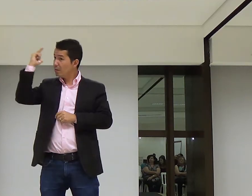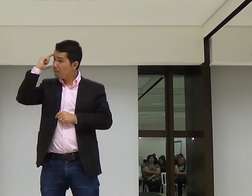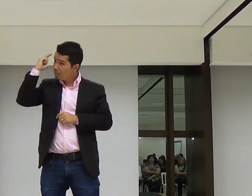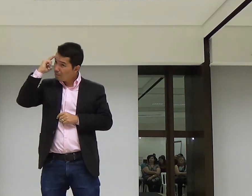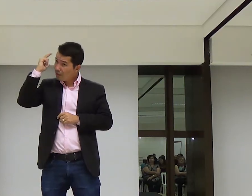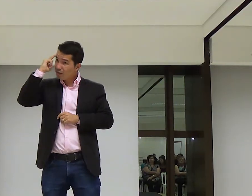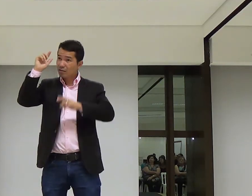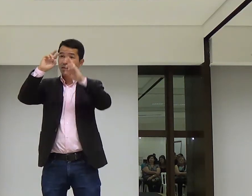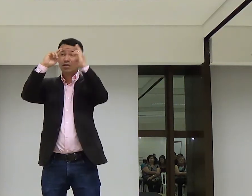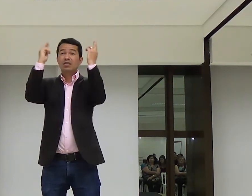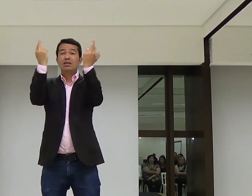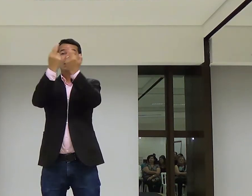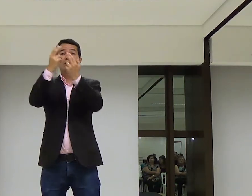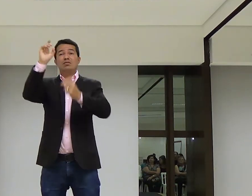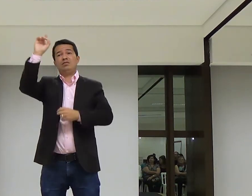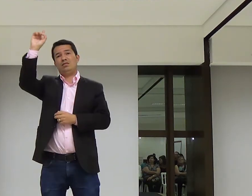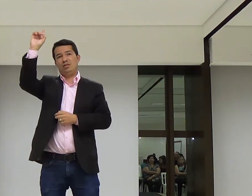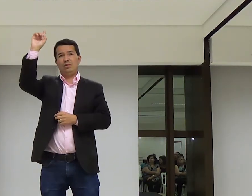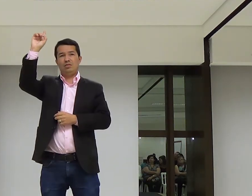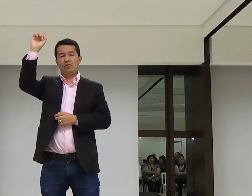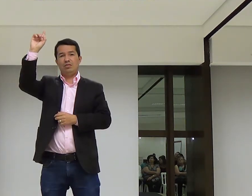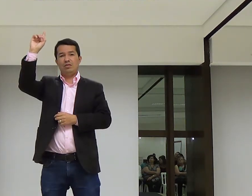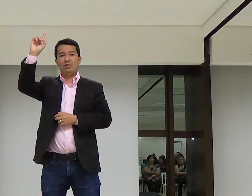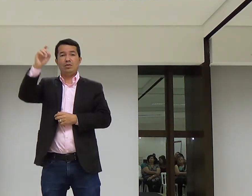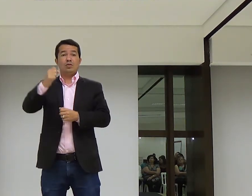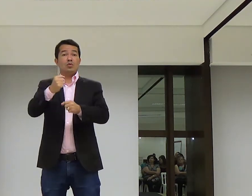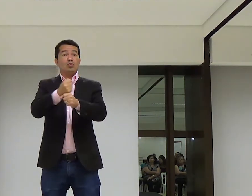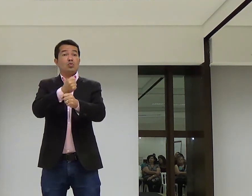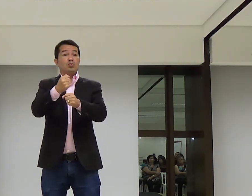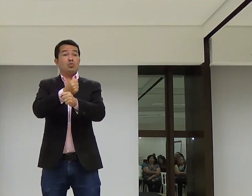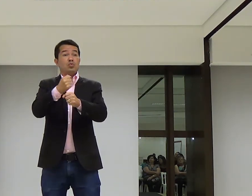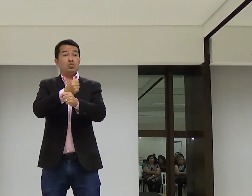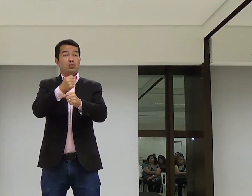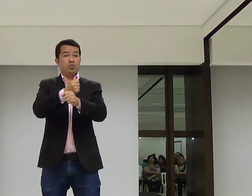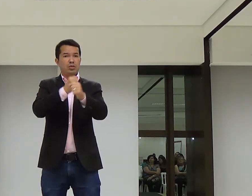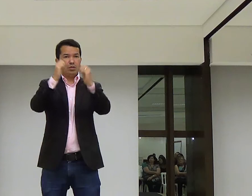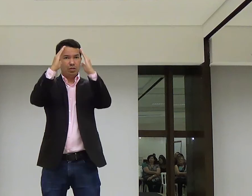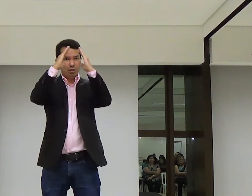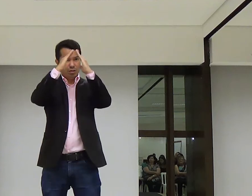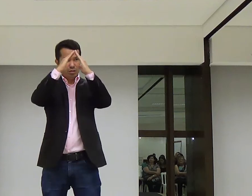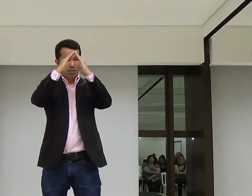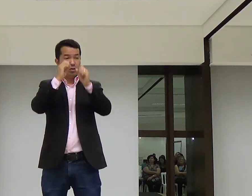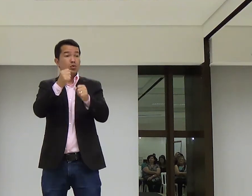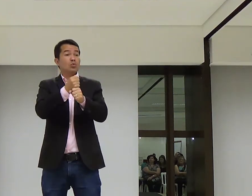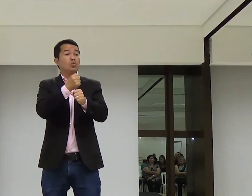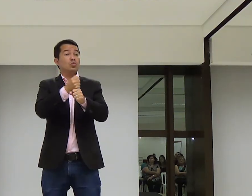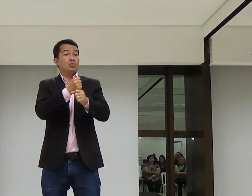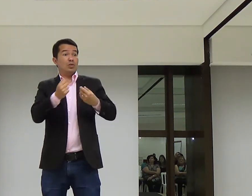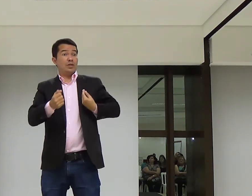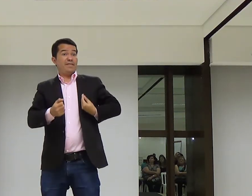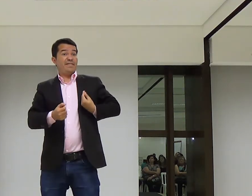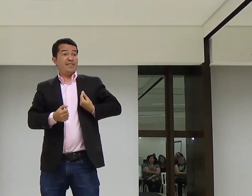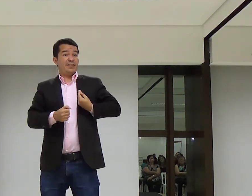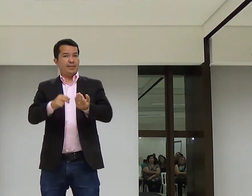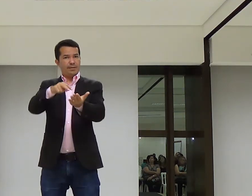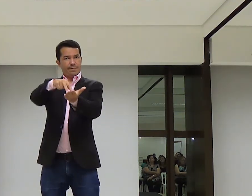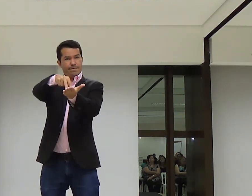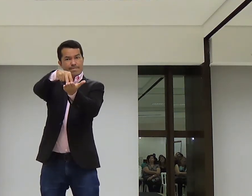de Deus. Se preocupe com o reino de Deus. Construa a sua casa, a sua